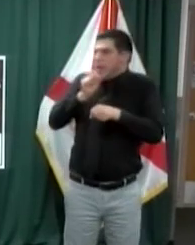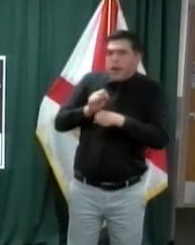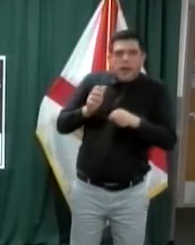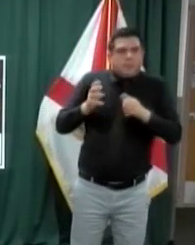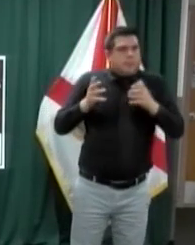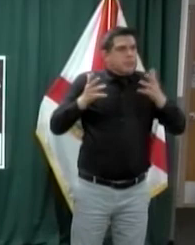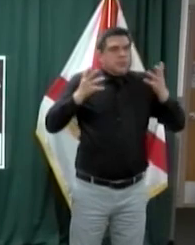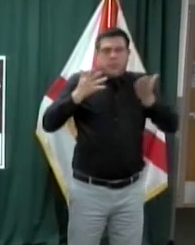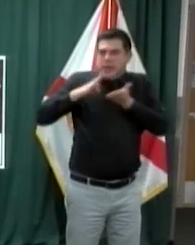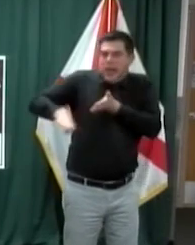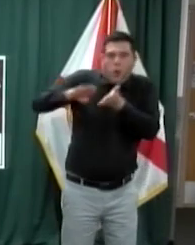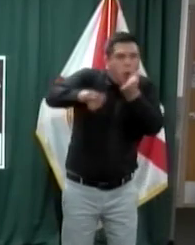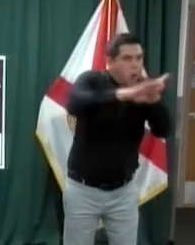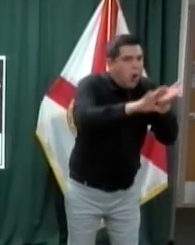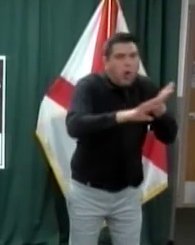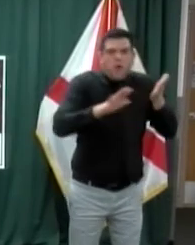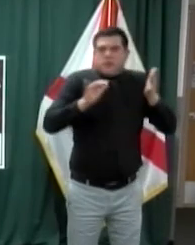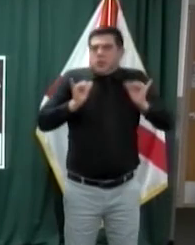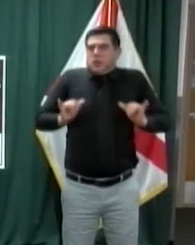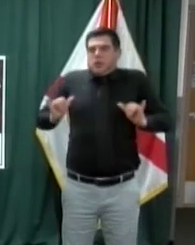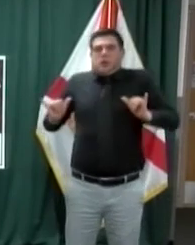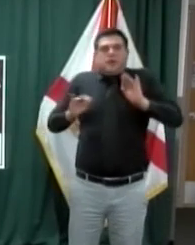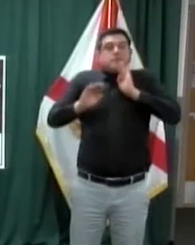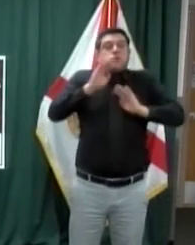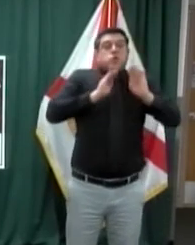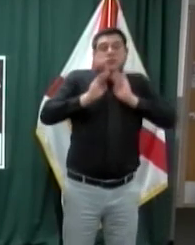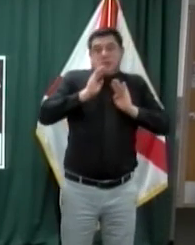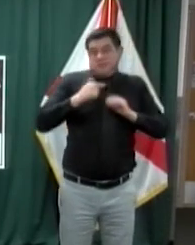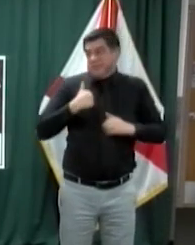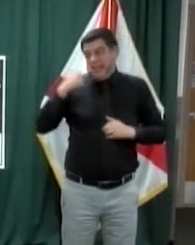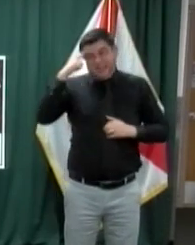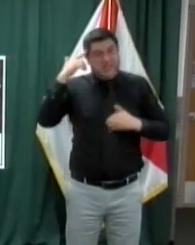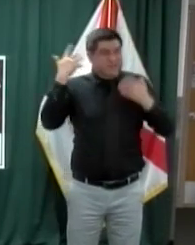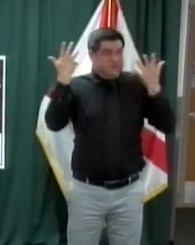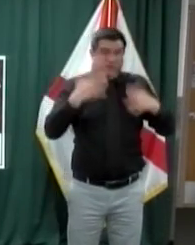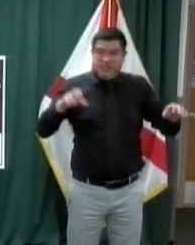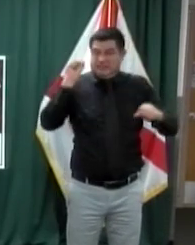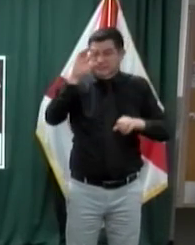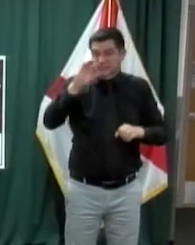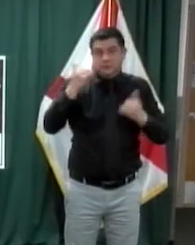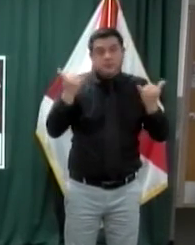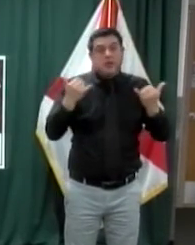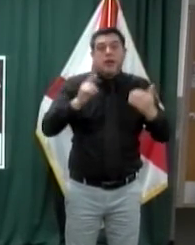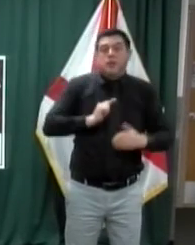for this opportunity, Chairman. And I'm going to turn it over to Bob Cortez.